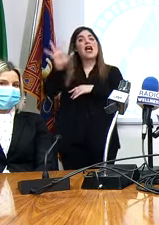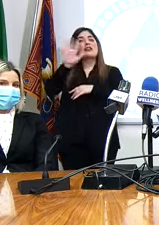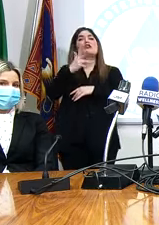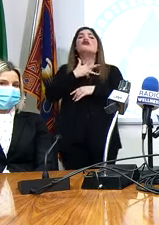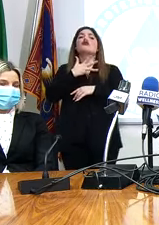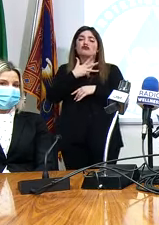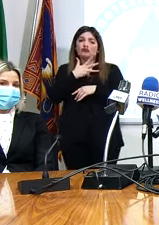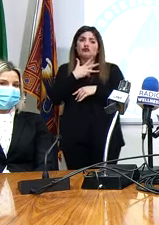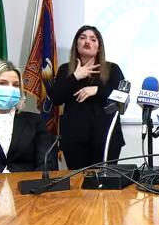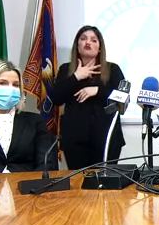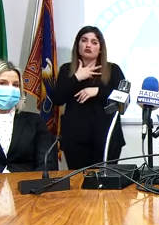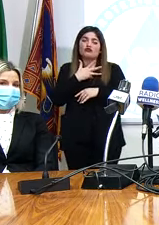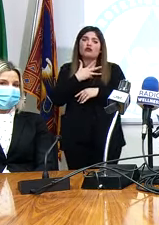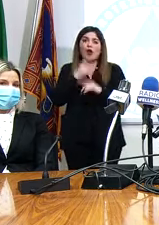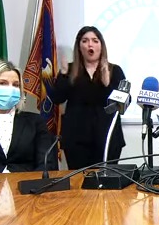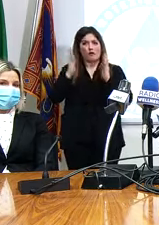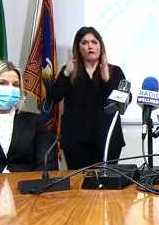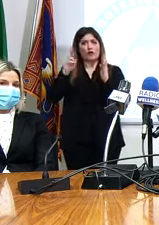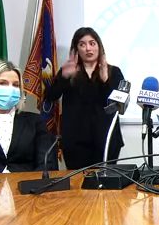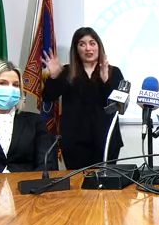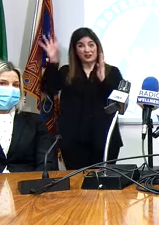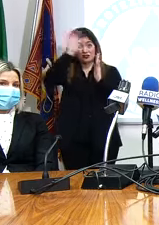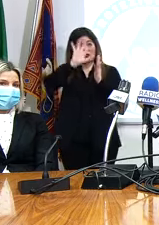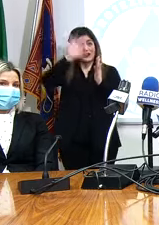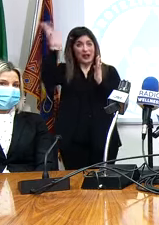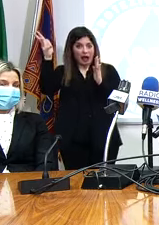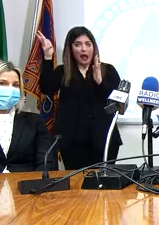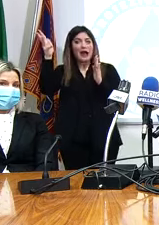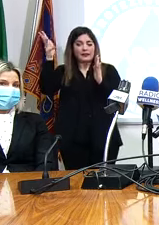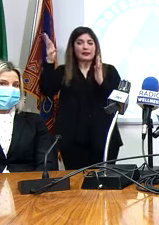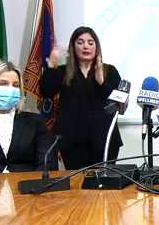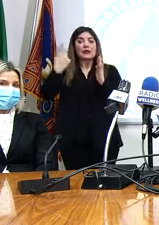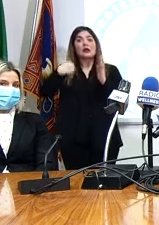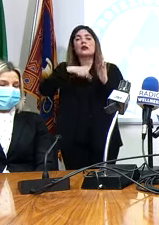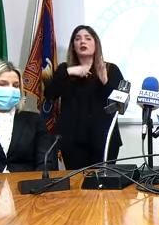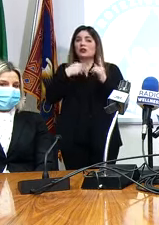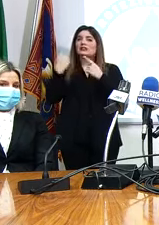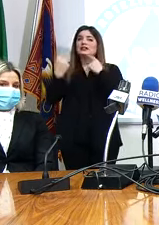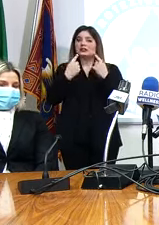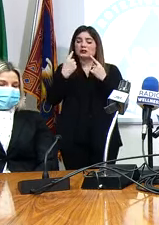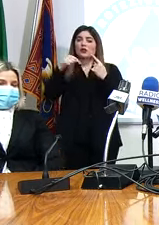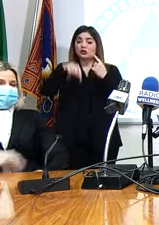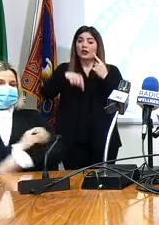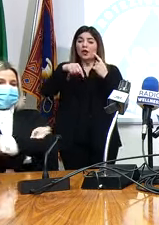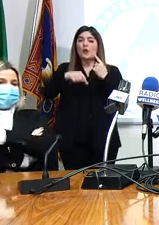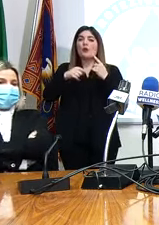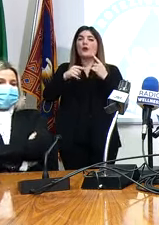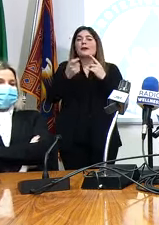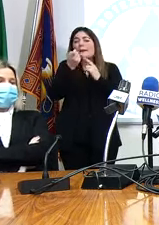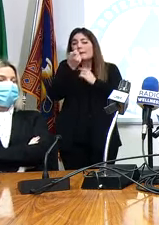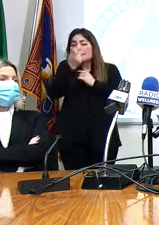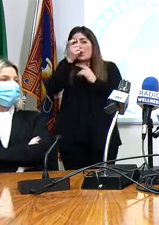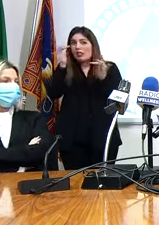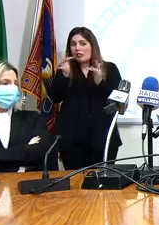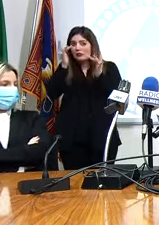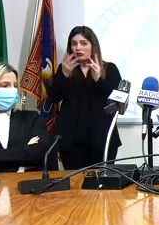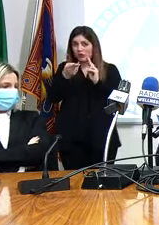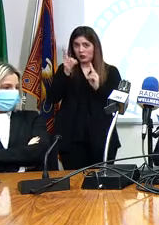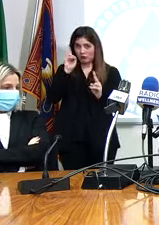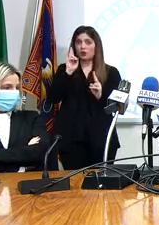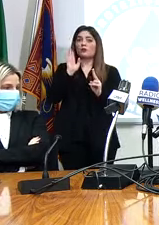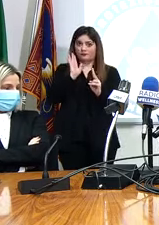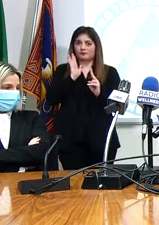regioni dove la pandemia ha colpito di più. Questo mi ricordo una mia intervista al Corriere della Sera, credo di avere